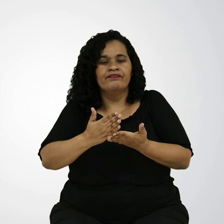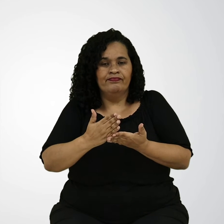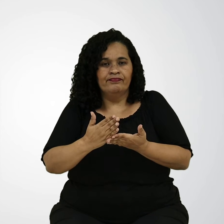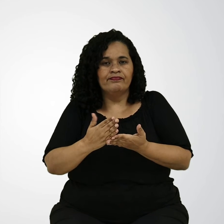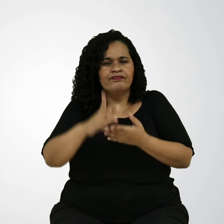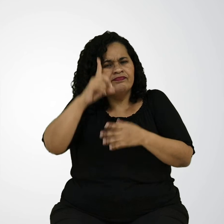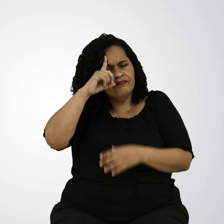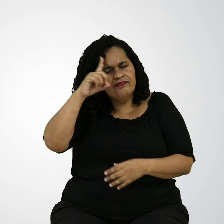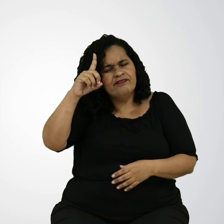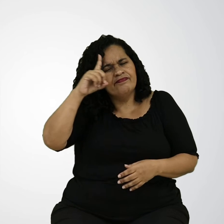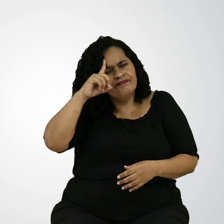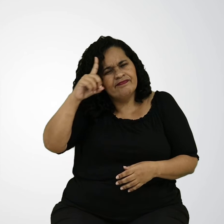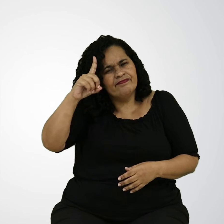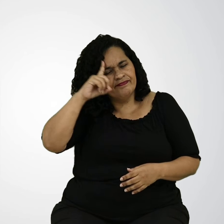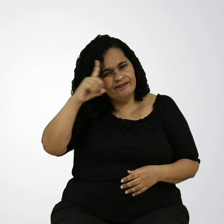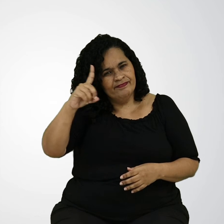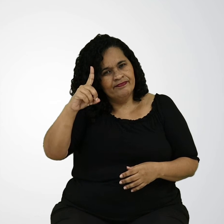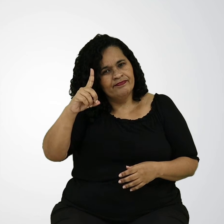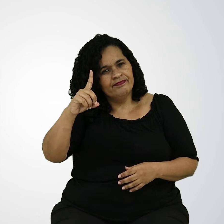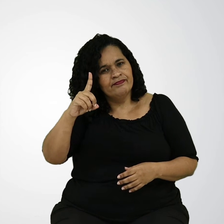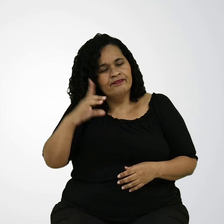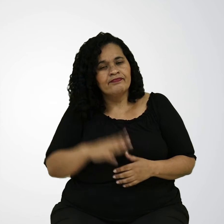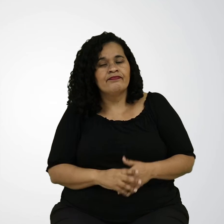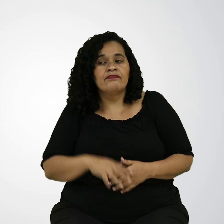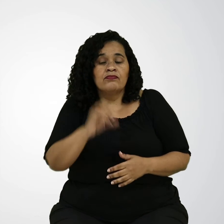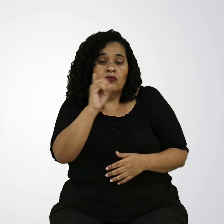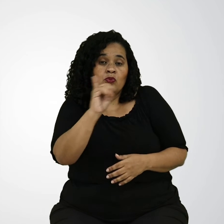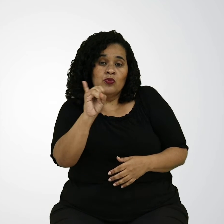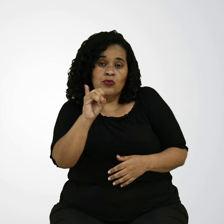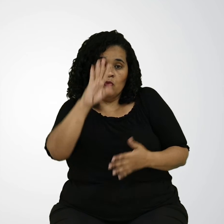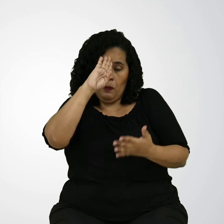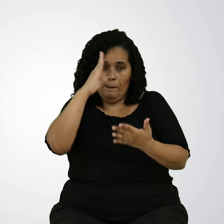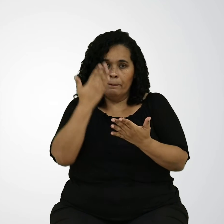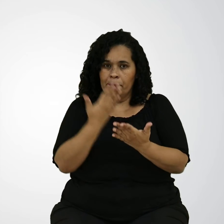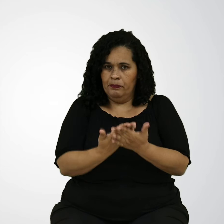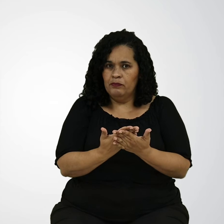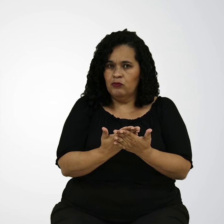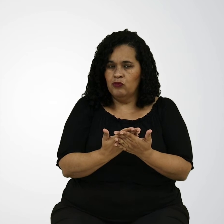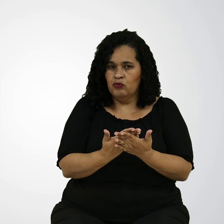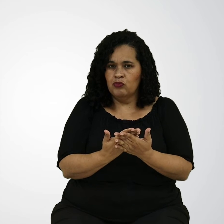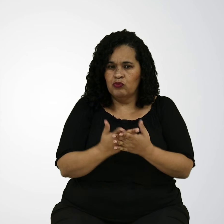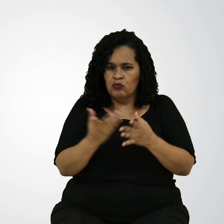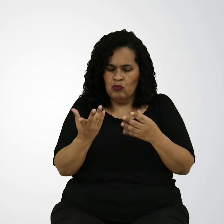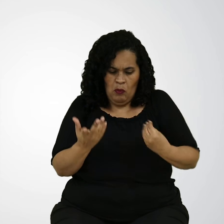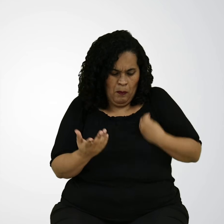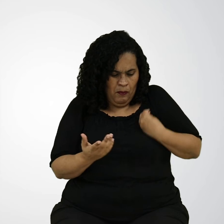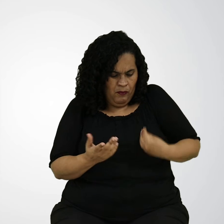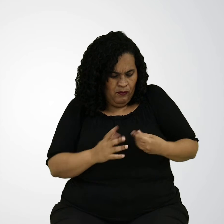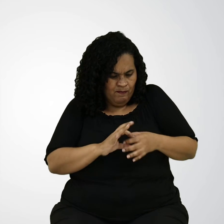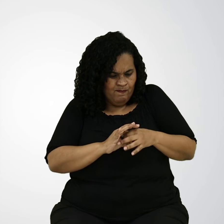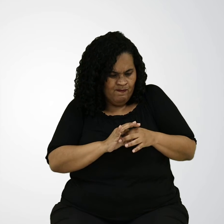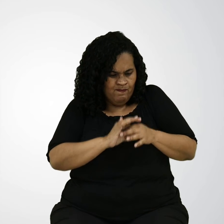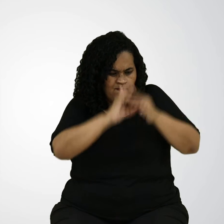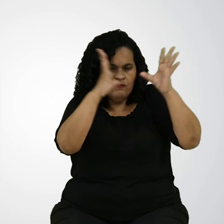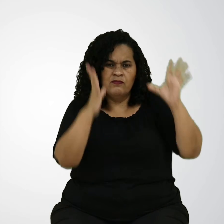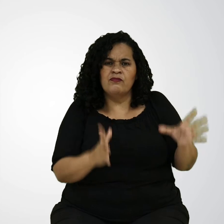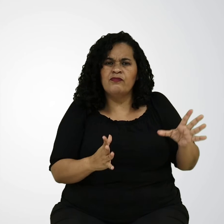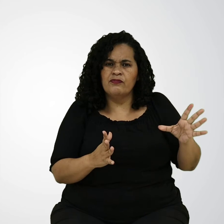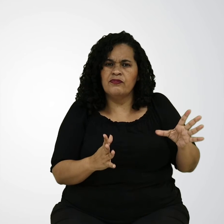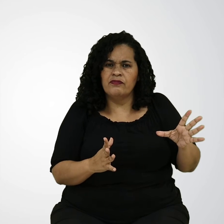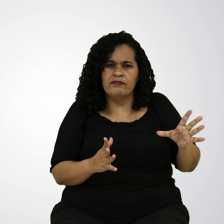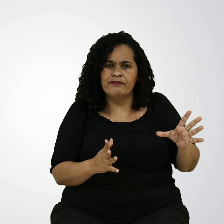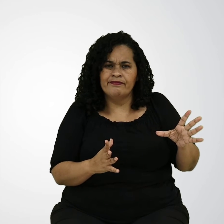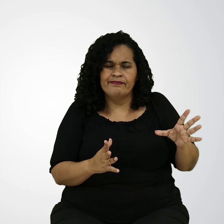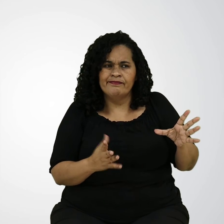no dia a dia, né? Porque se eu acredito, se eu reajo como os libertinos, eu vou viver uma vida